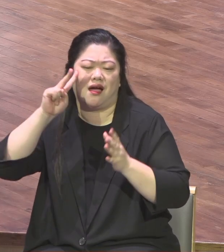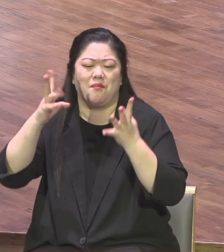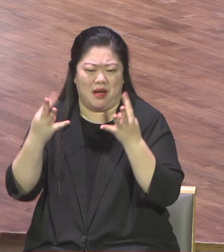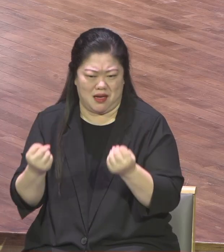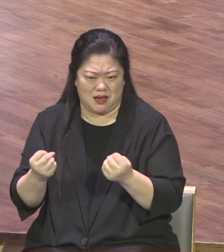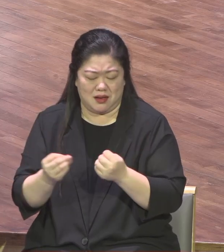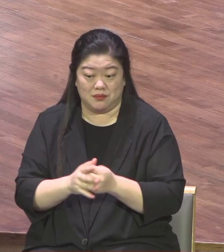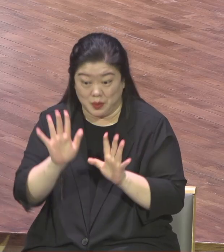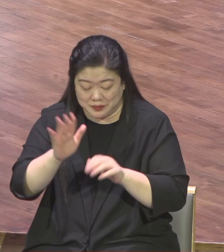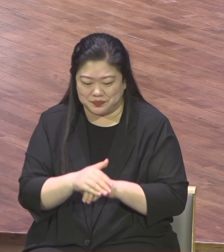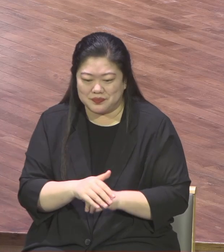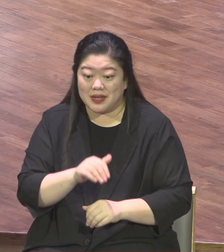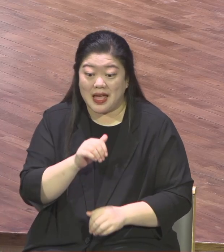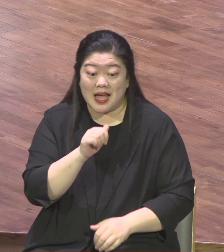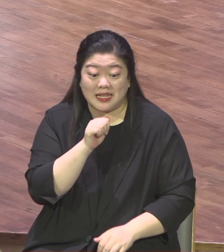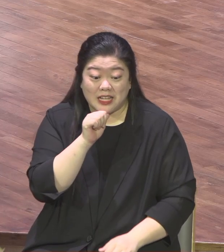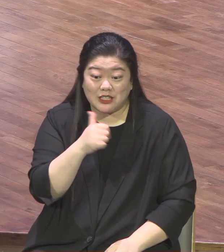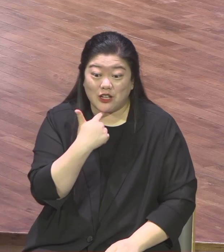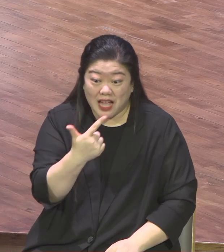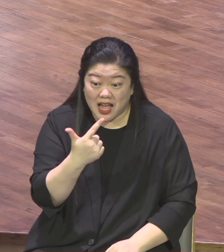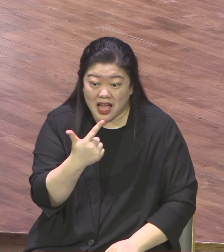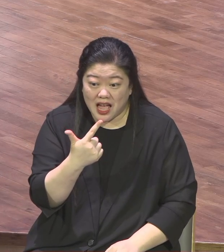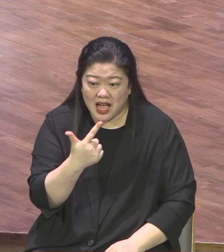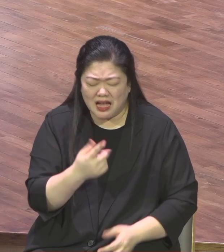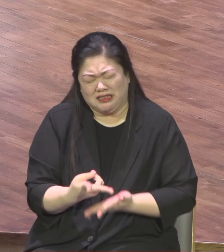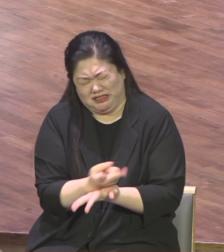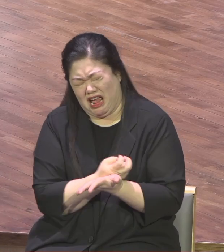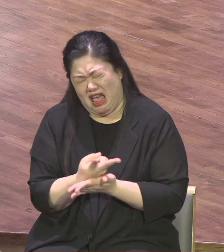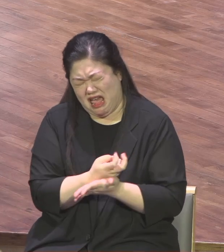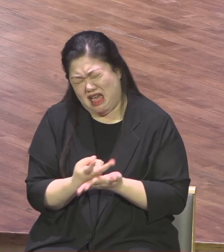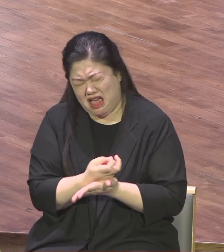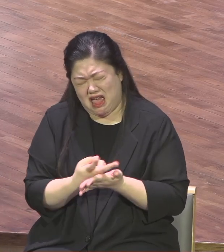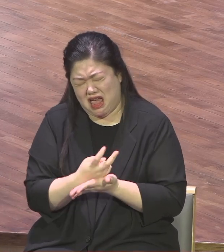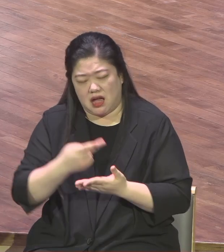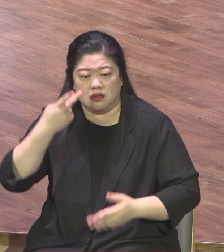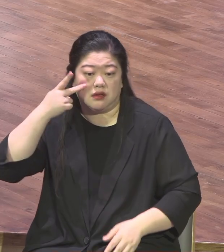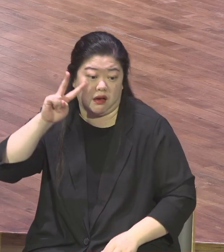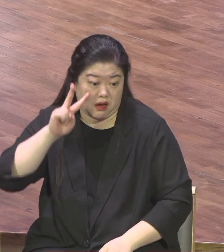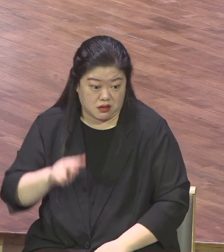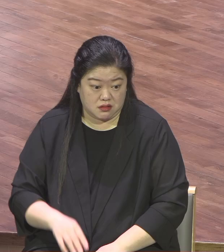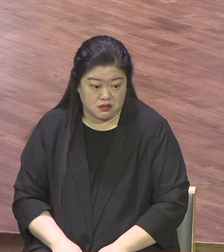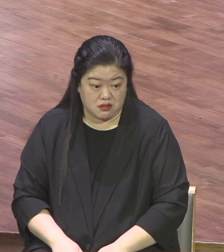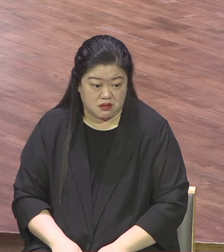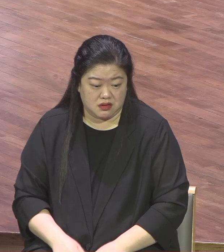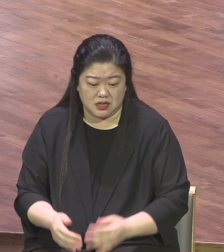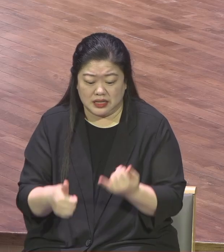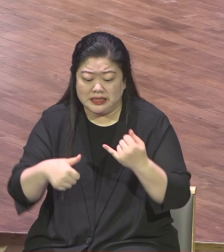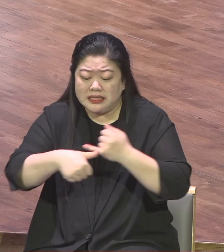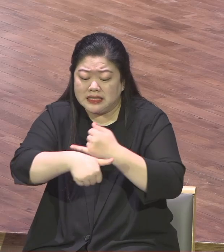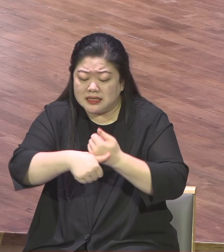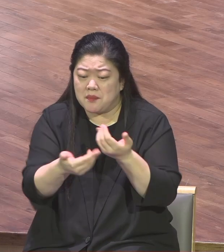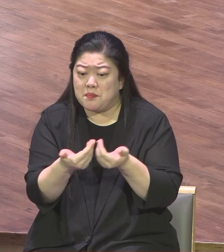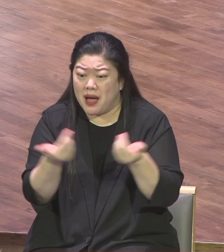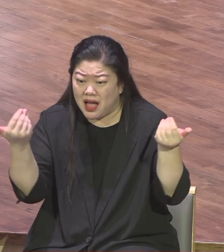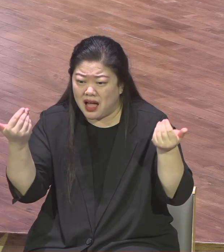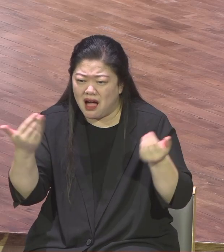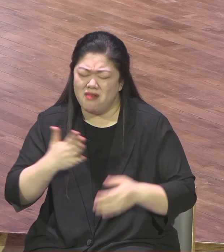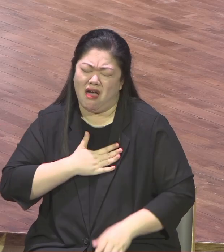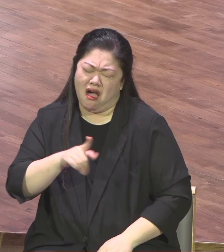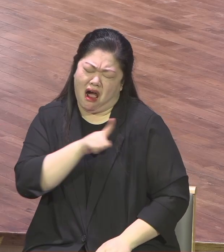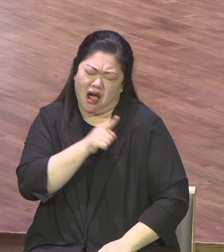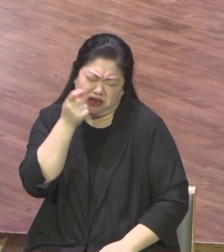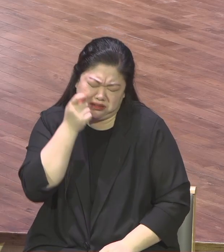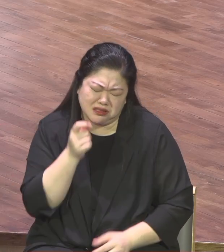알고, 실현 당한 사람들은 자신의 경험이 세상에서 제일 아픈 경험인 줄 안다.